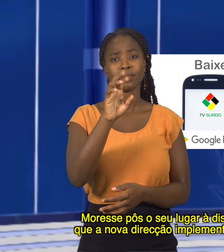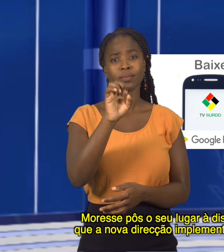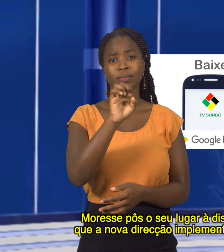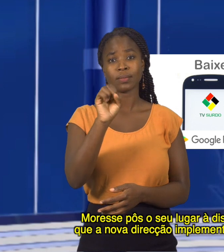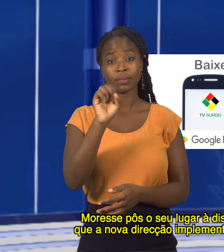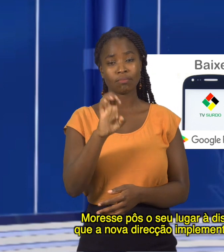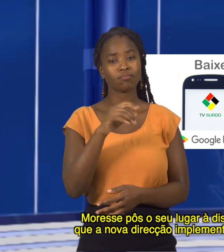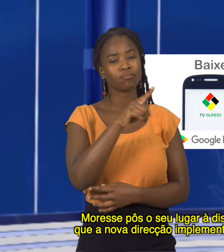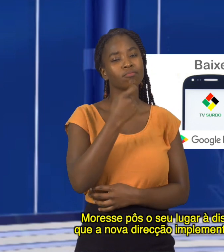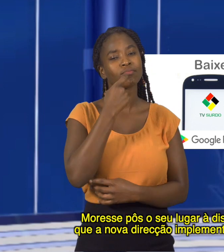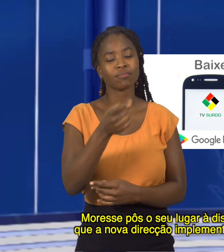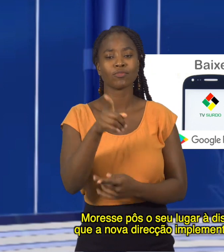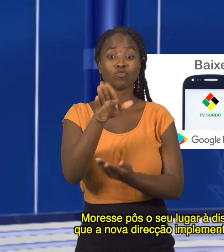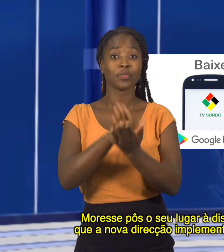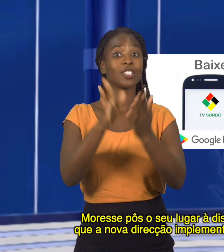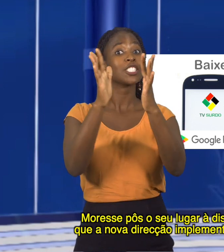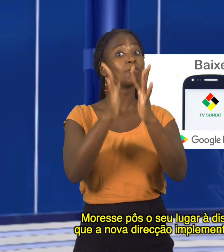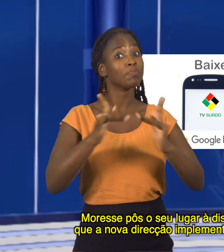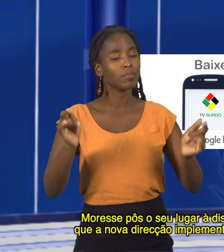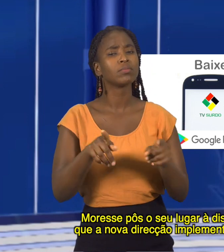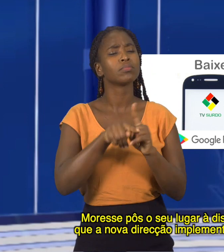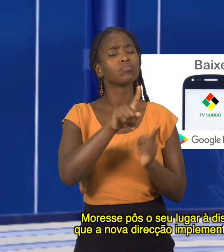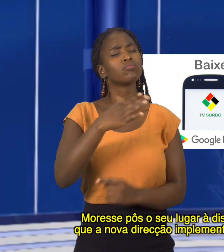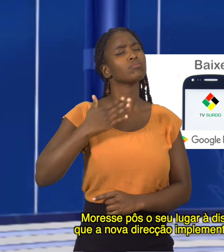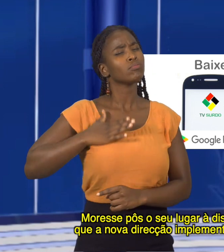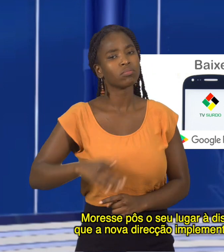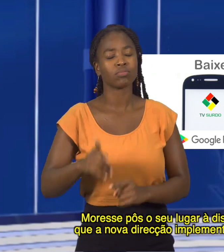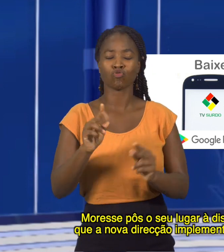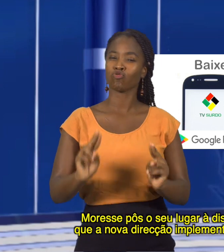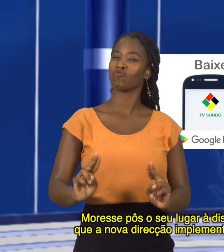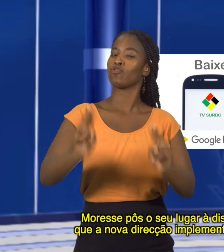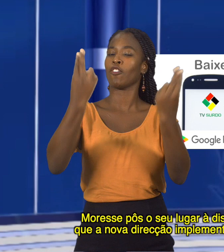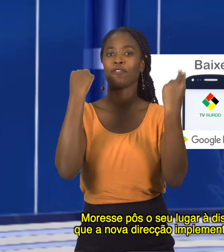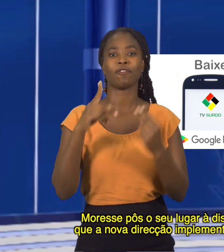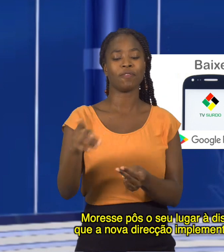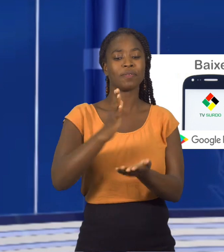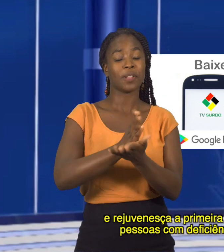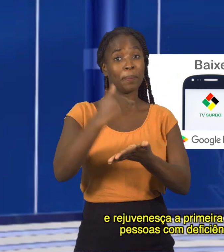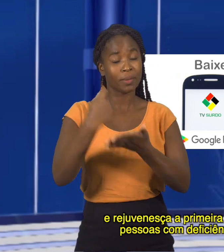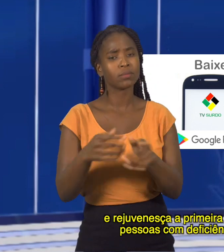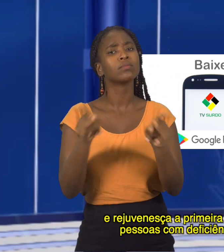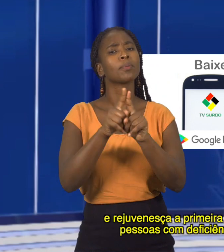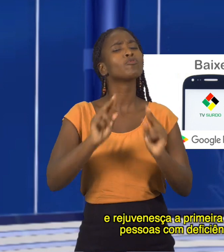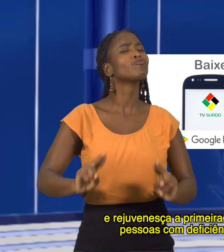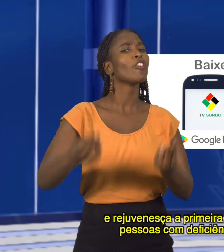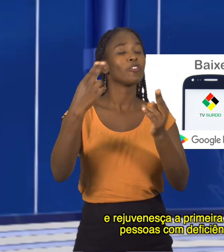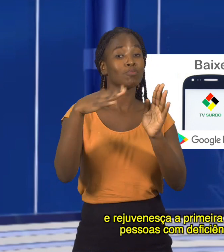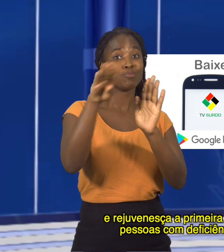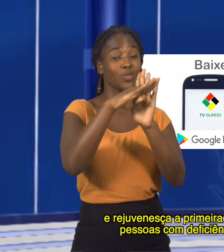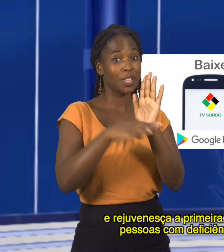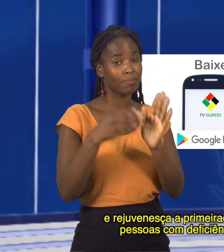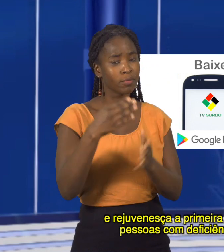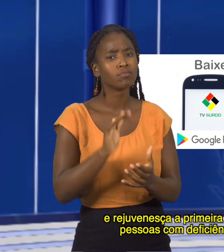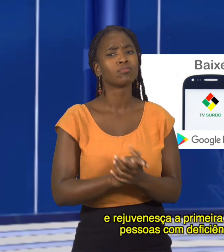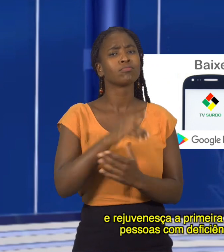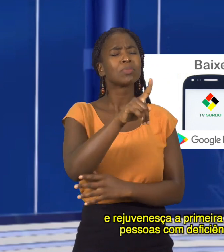Moraes pôs o seu lugar à disposição e pretende que a nova direção implemente inovações inovadoras e rejuvenesça a primeira associação